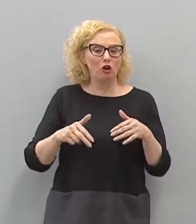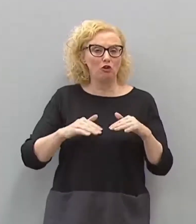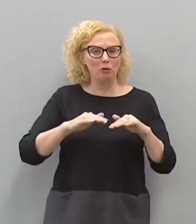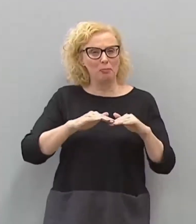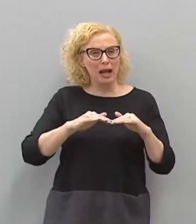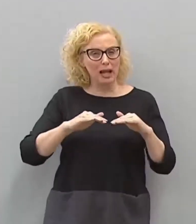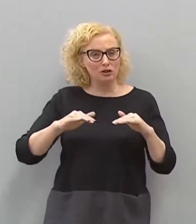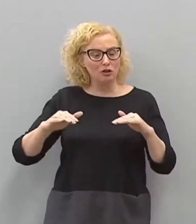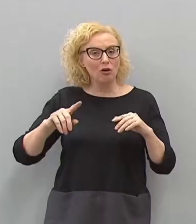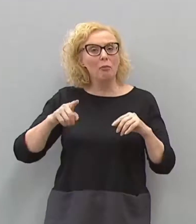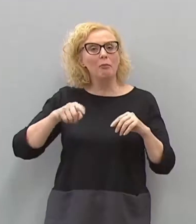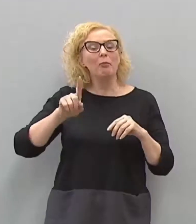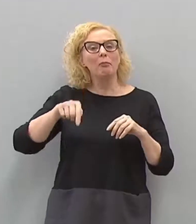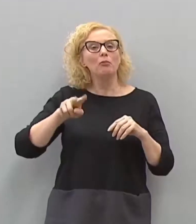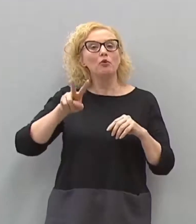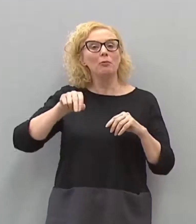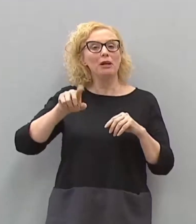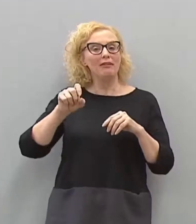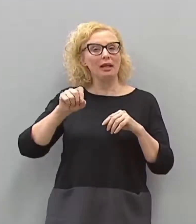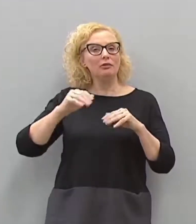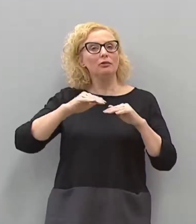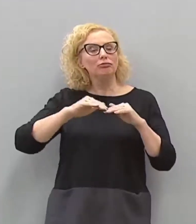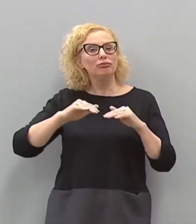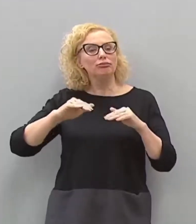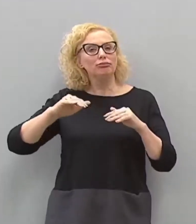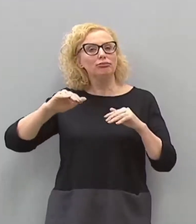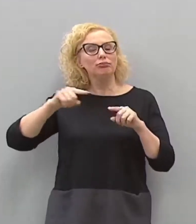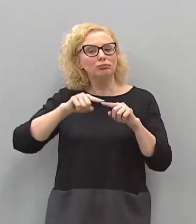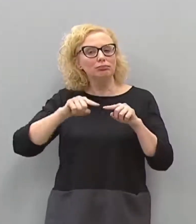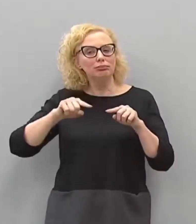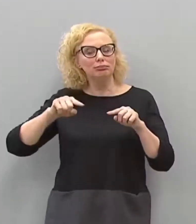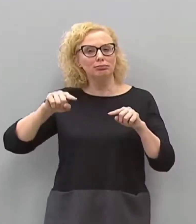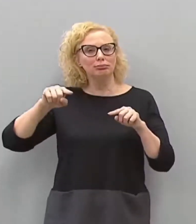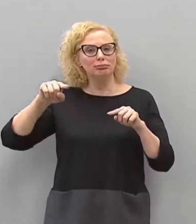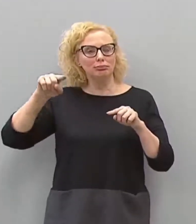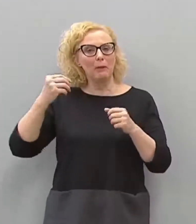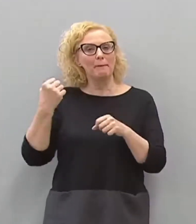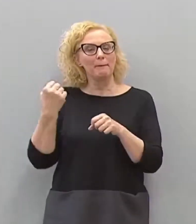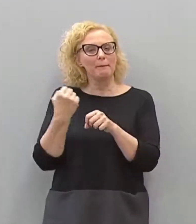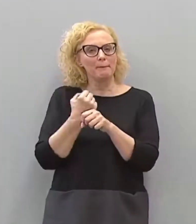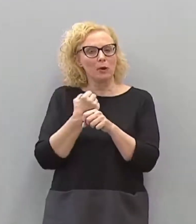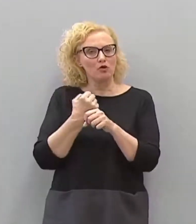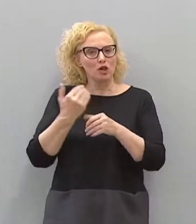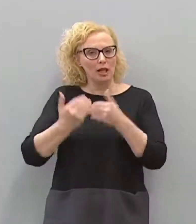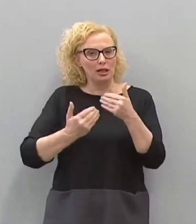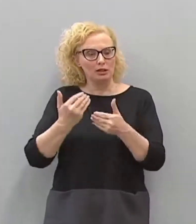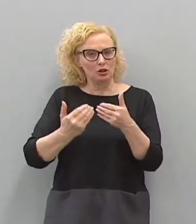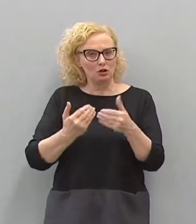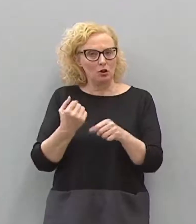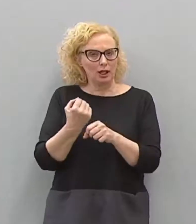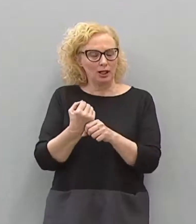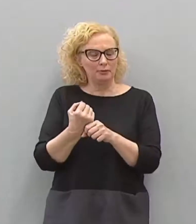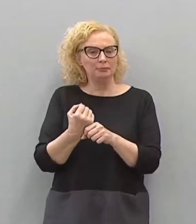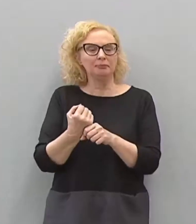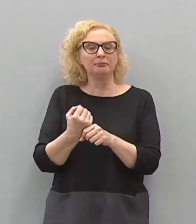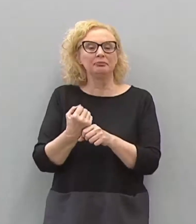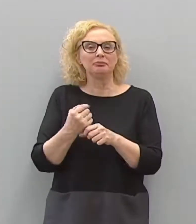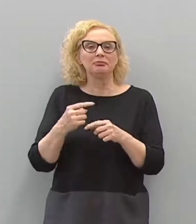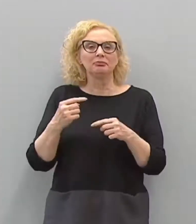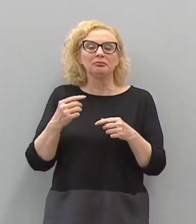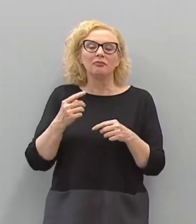del 2020 sia stato un sensibile incremento delle attività sia in termini di progettazione che di realizzazione e quindi